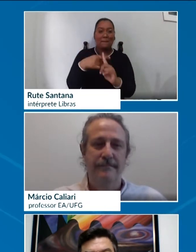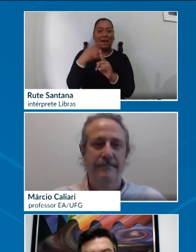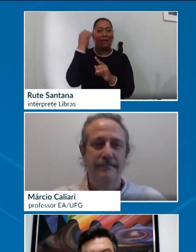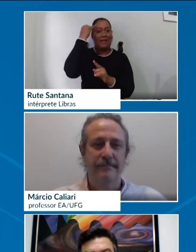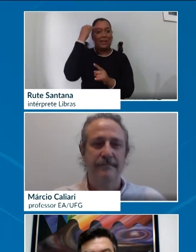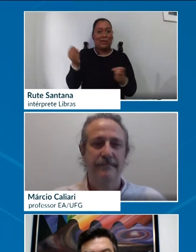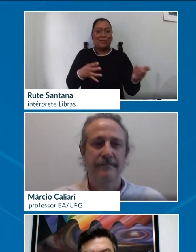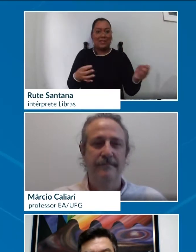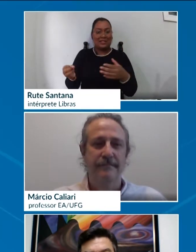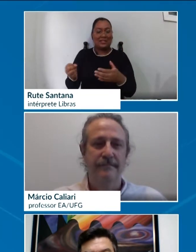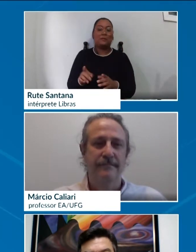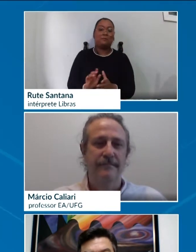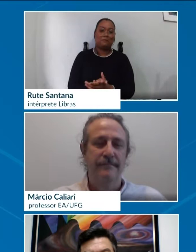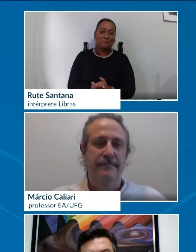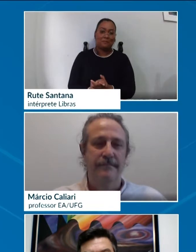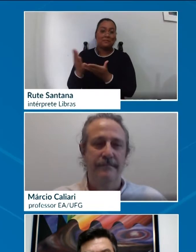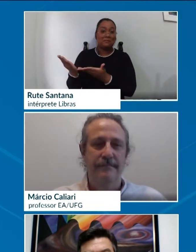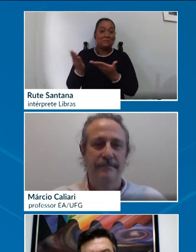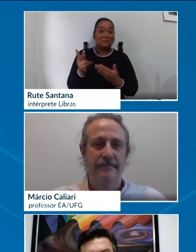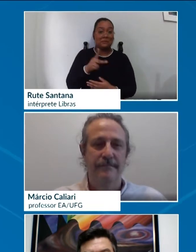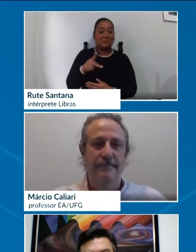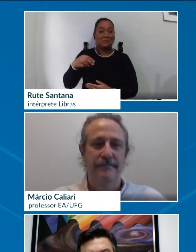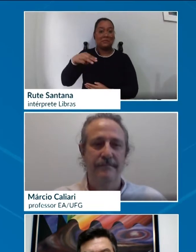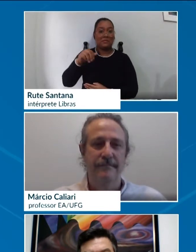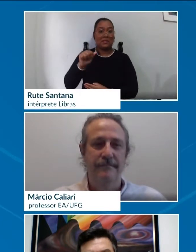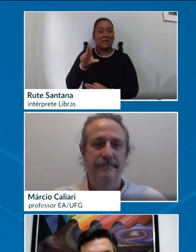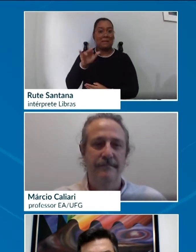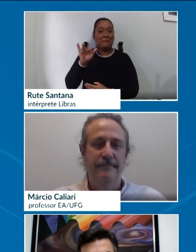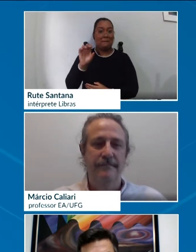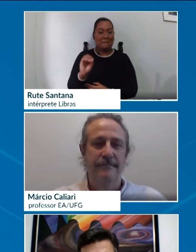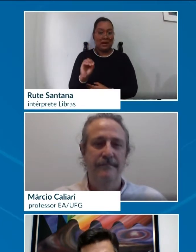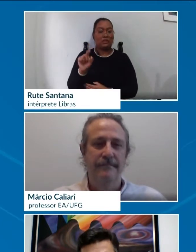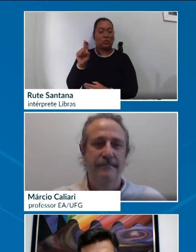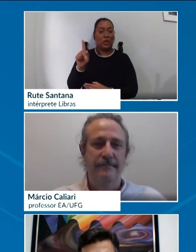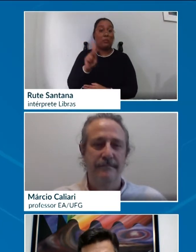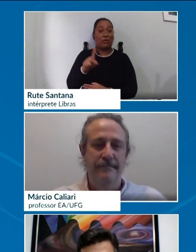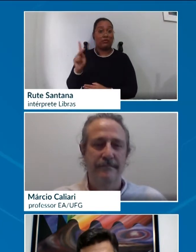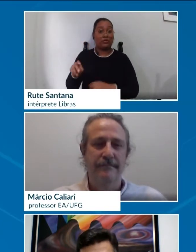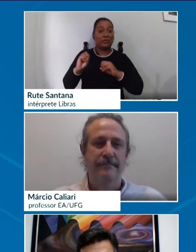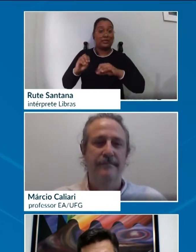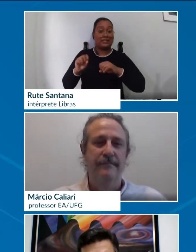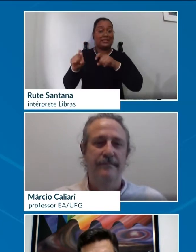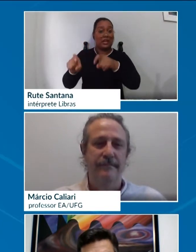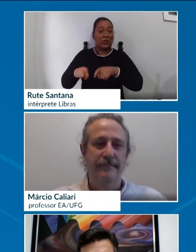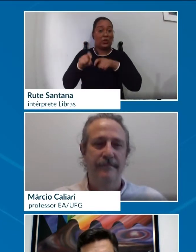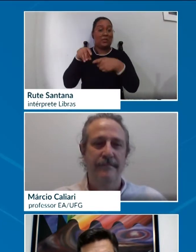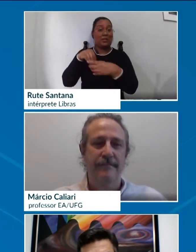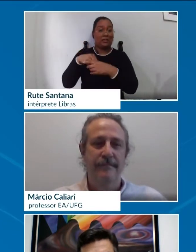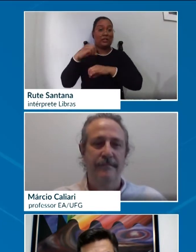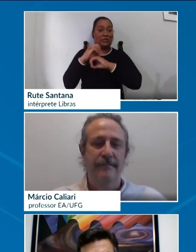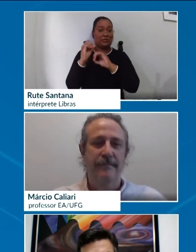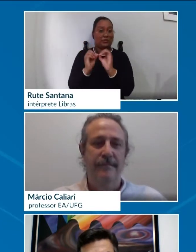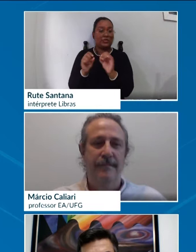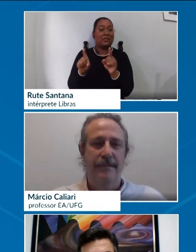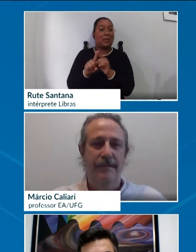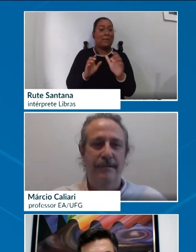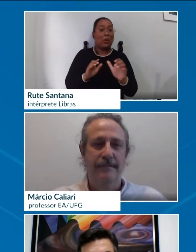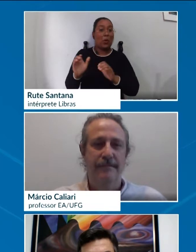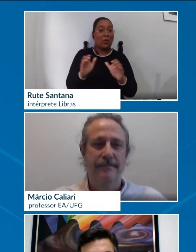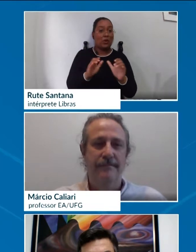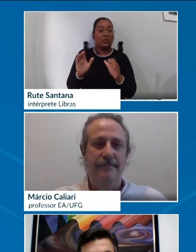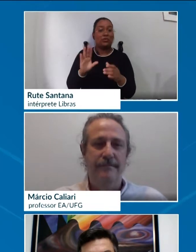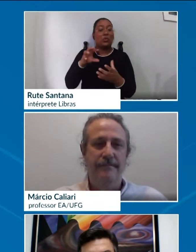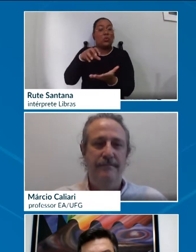gente recebe também Márcio Cagliari, professor da Escola de Agronomia da UFG e coordenador do Laboratório de Aproveitamento